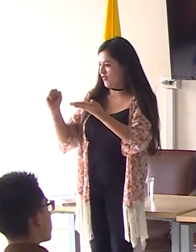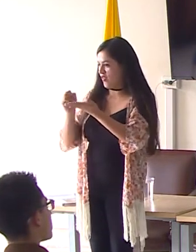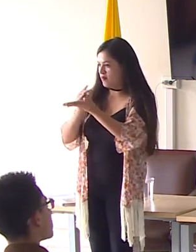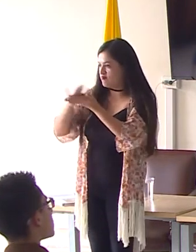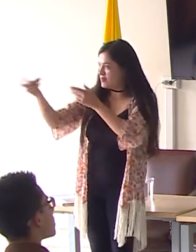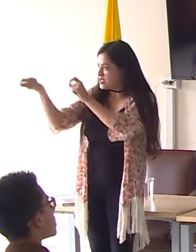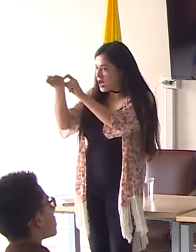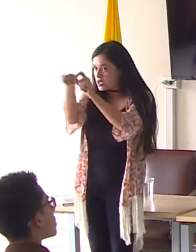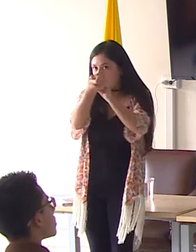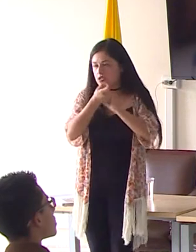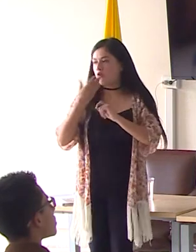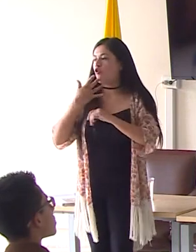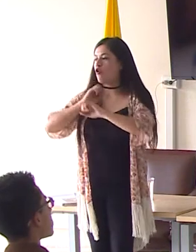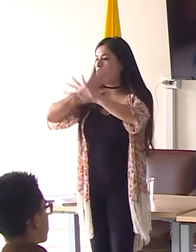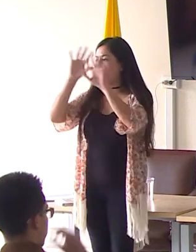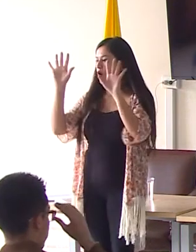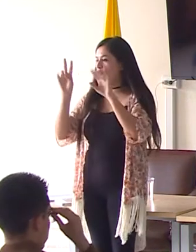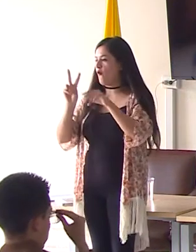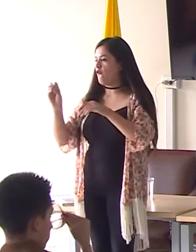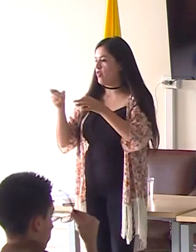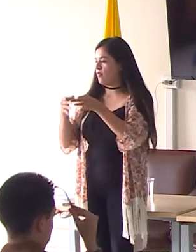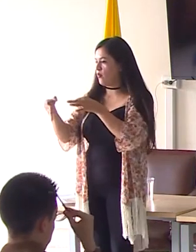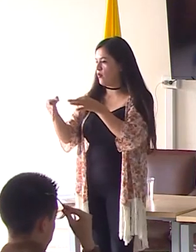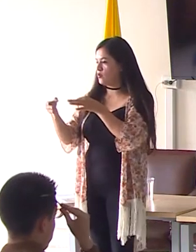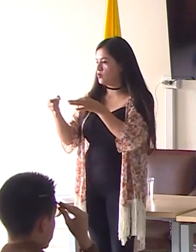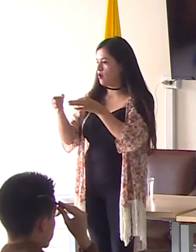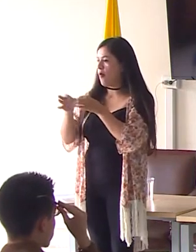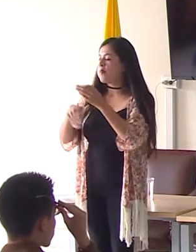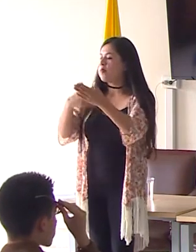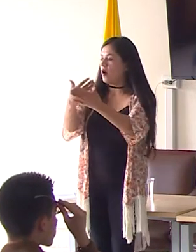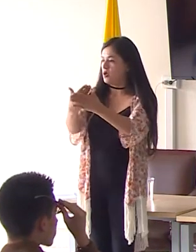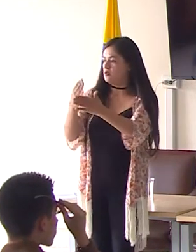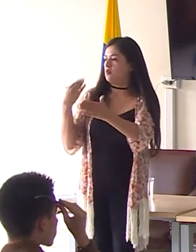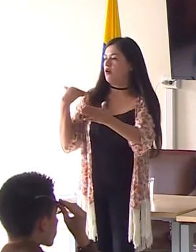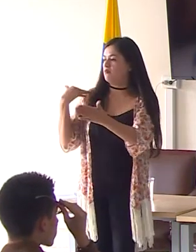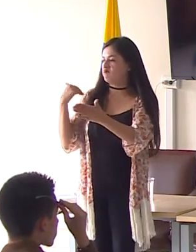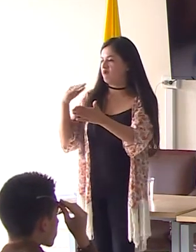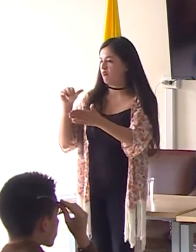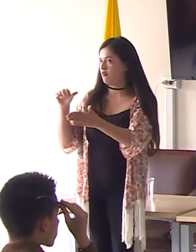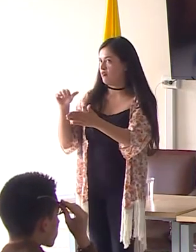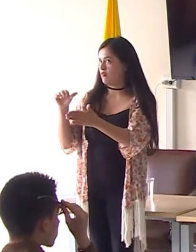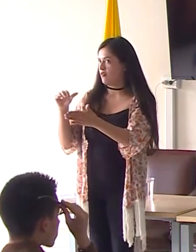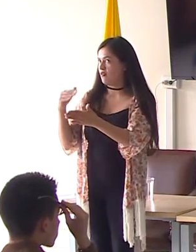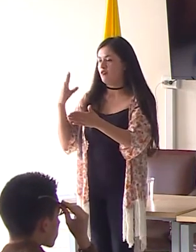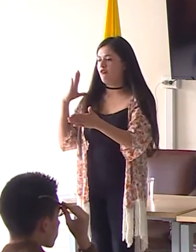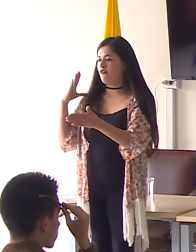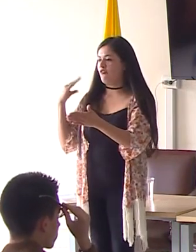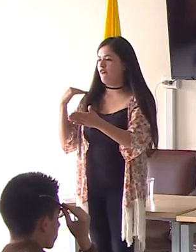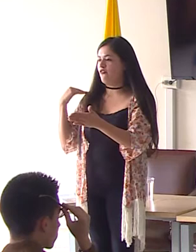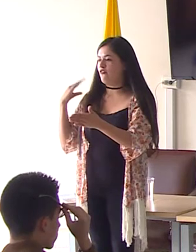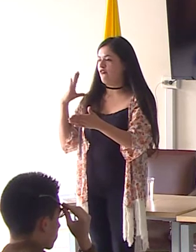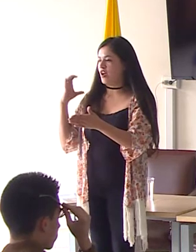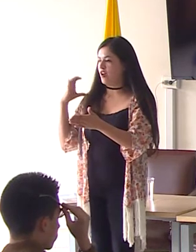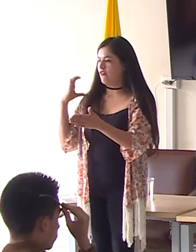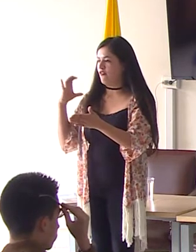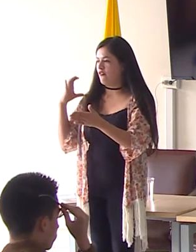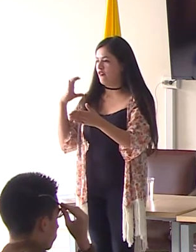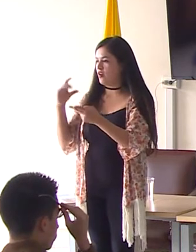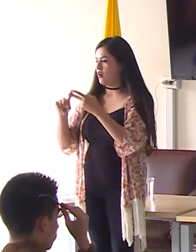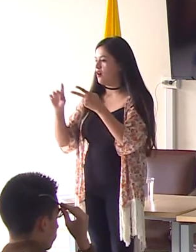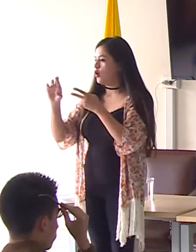nos comprende todos esos 20 municipios llegando hasta facatativá hoja cada cita con el rosal